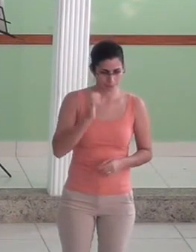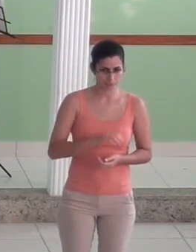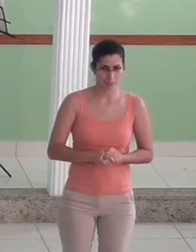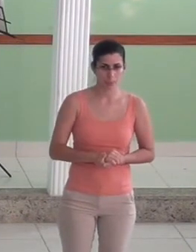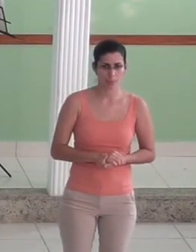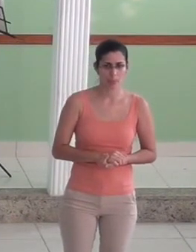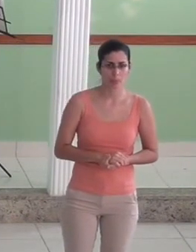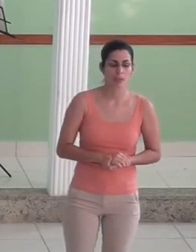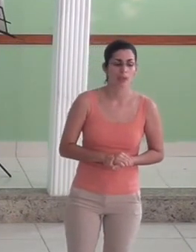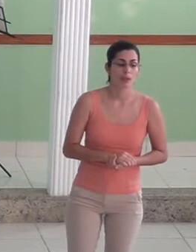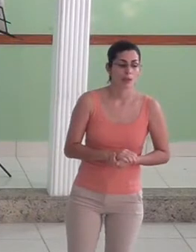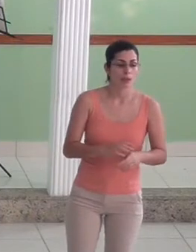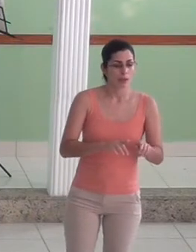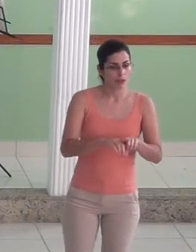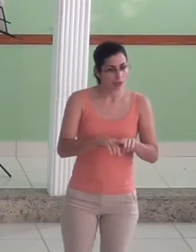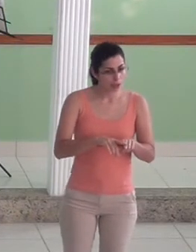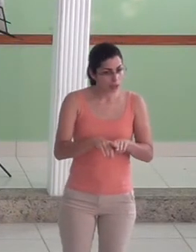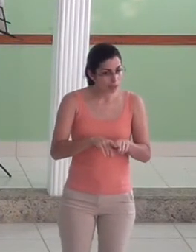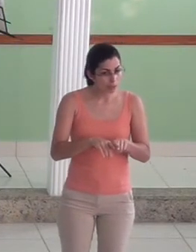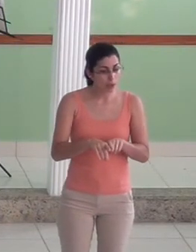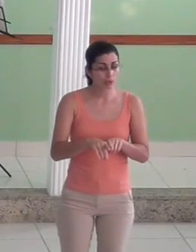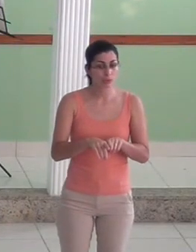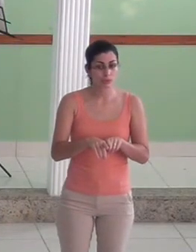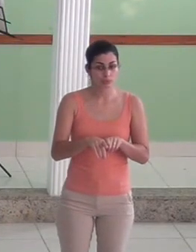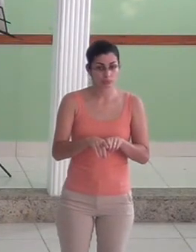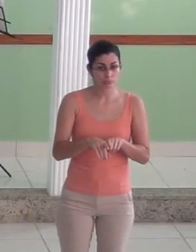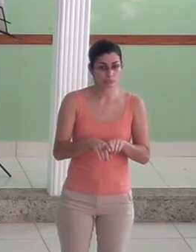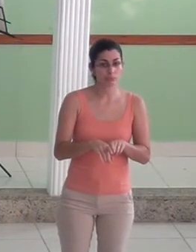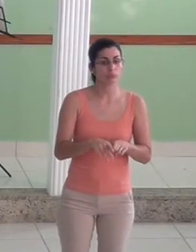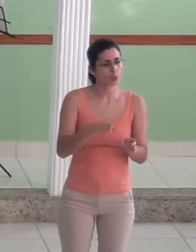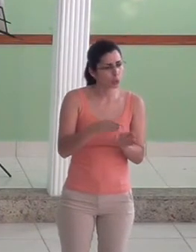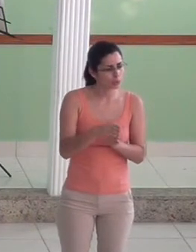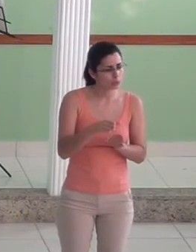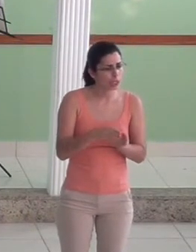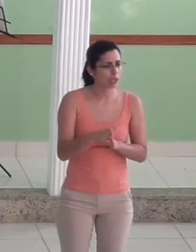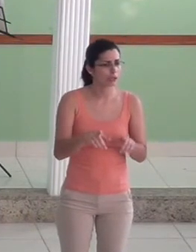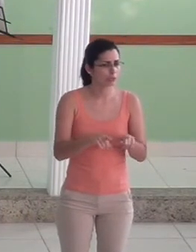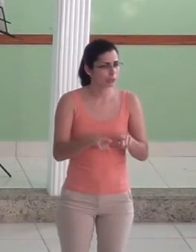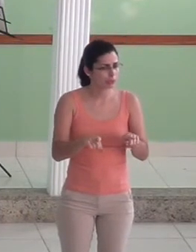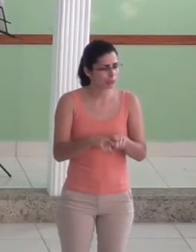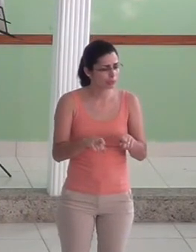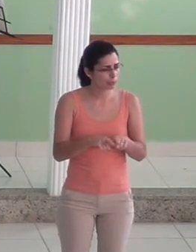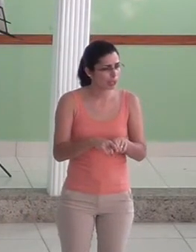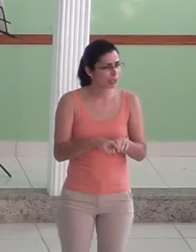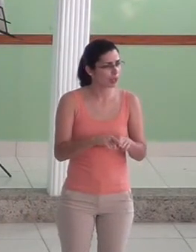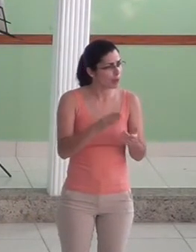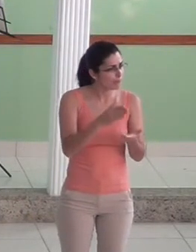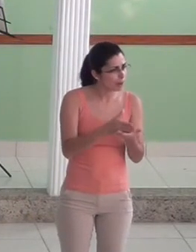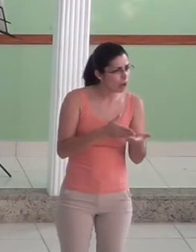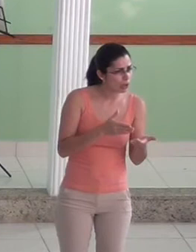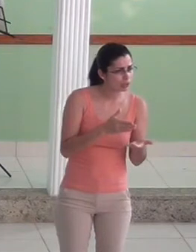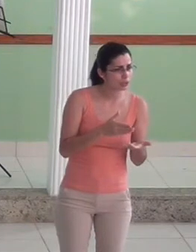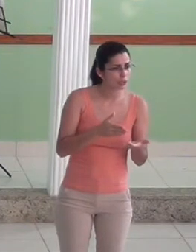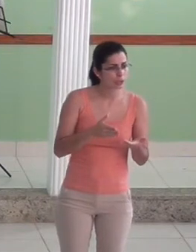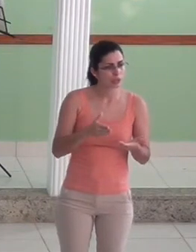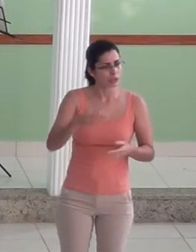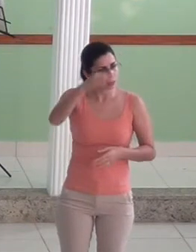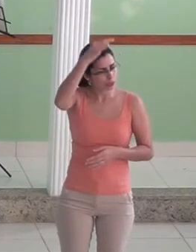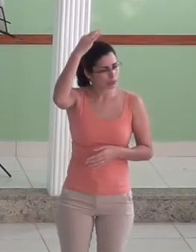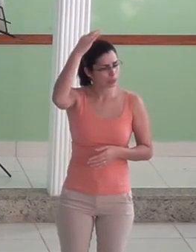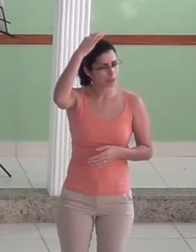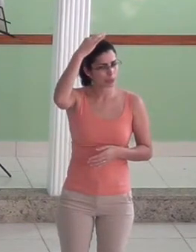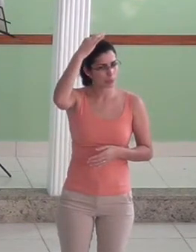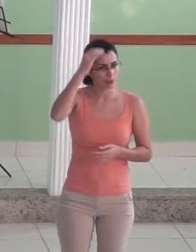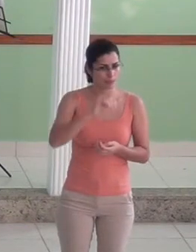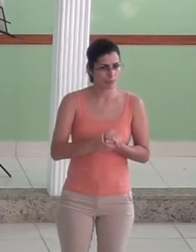toda a parte administrativa, parte espiritual da igreja. Irmãos, a igreja não está desassistida, não está sem liderança. Nós